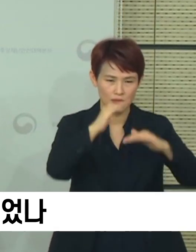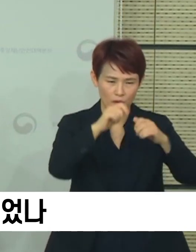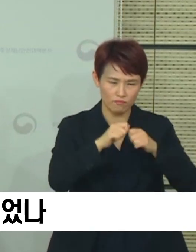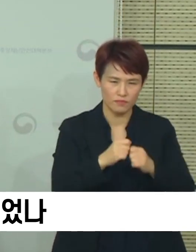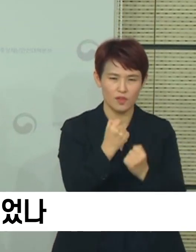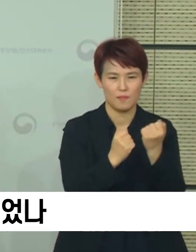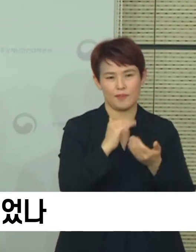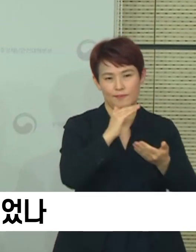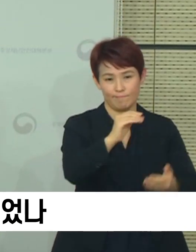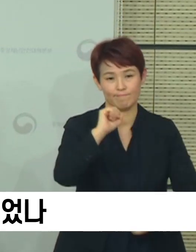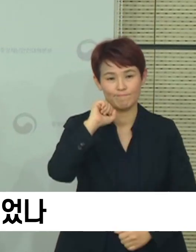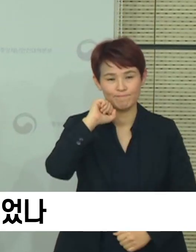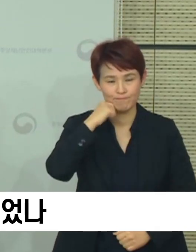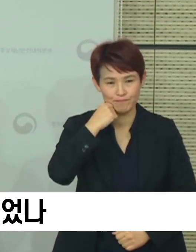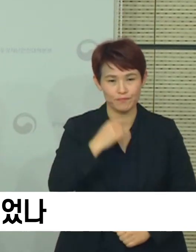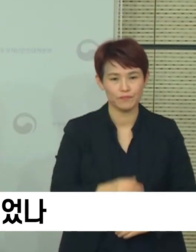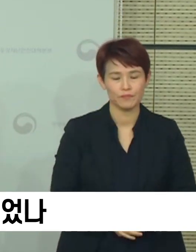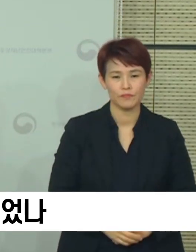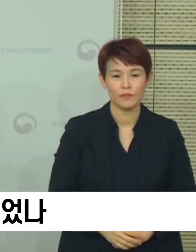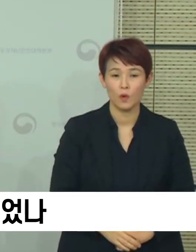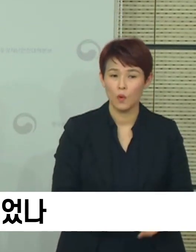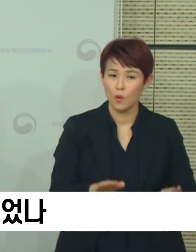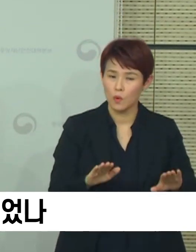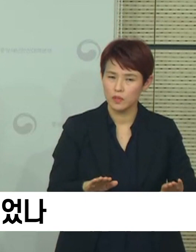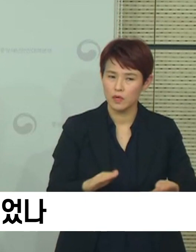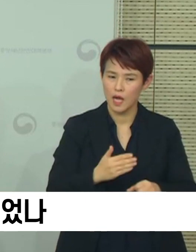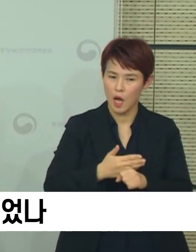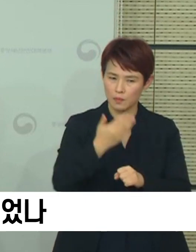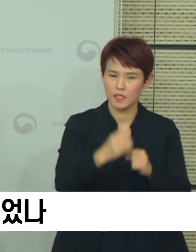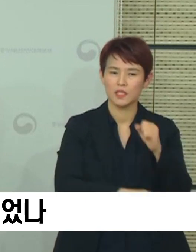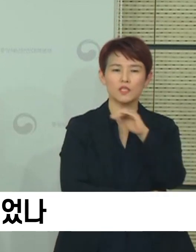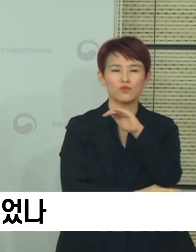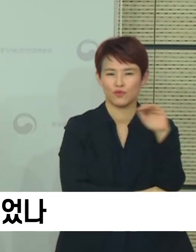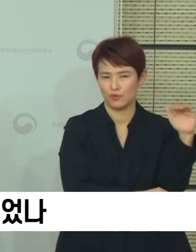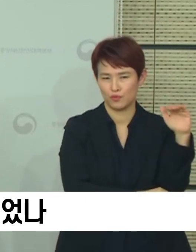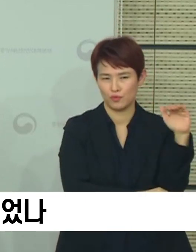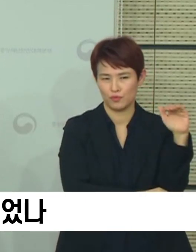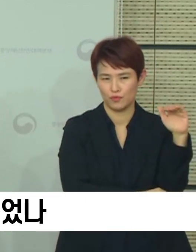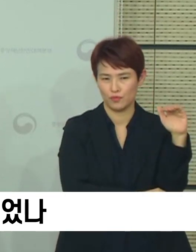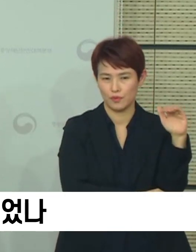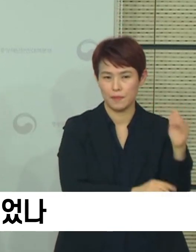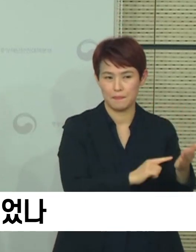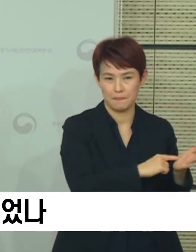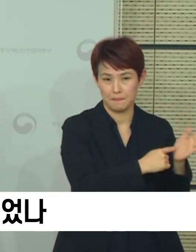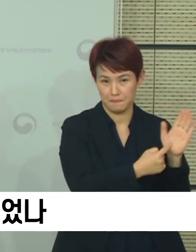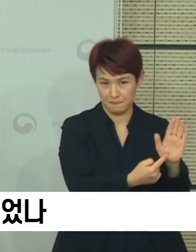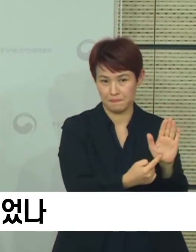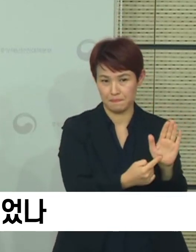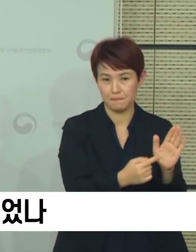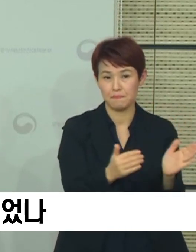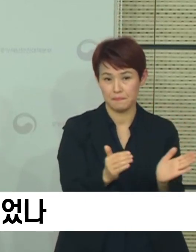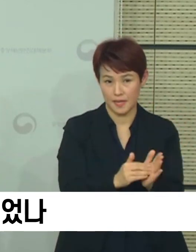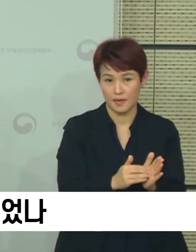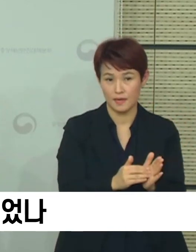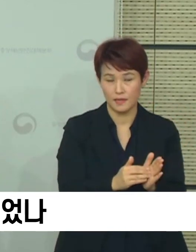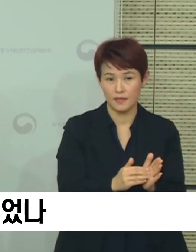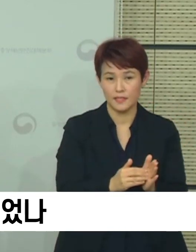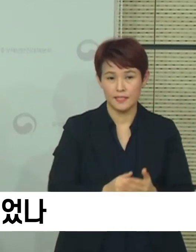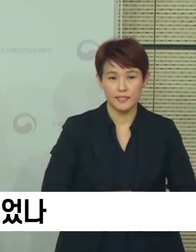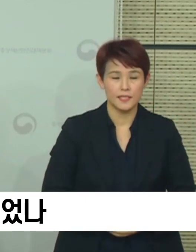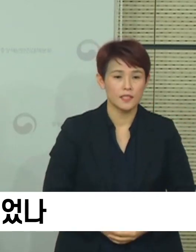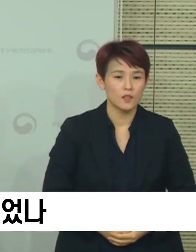좀 어렵겠고요. 오늘 아마 그 9시 기준으로 저희가 통계를 발표를